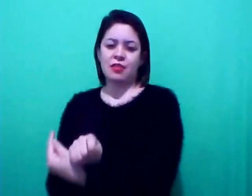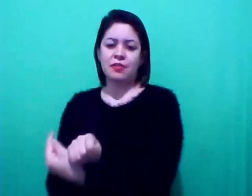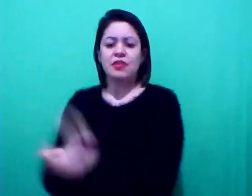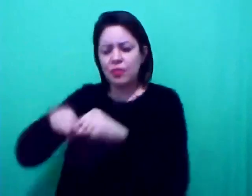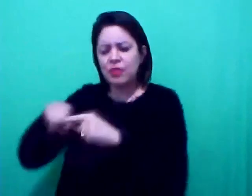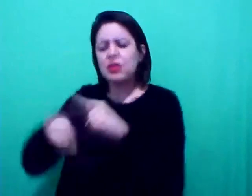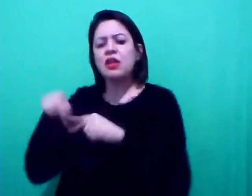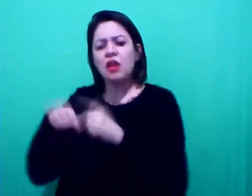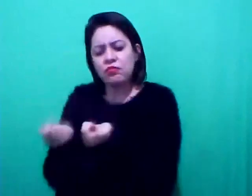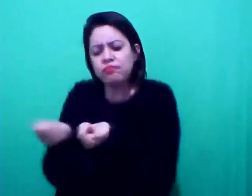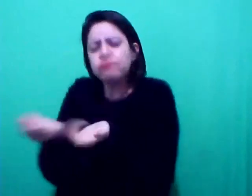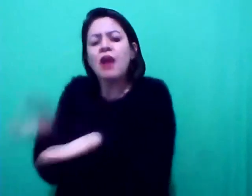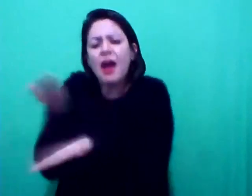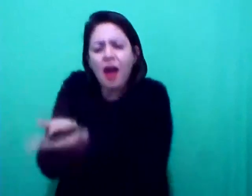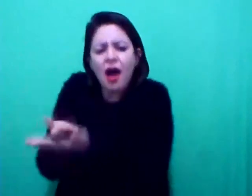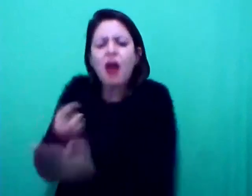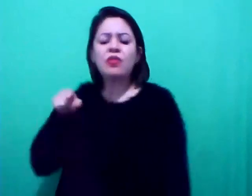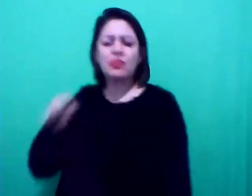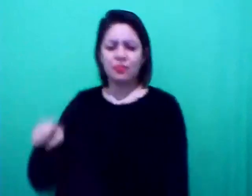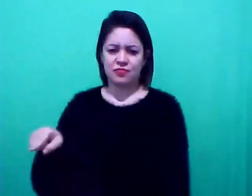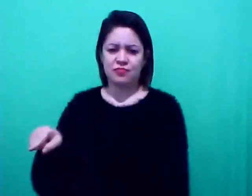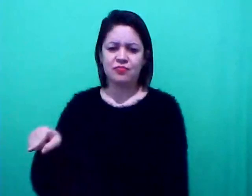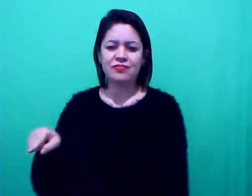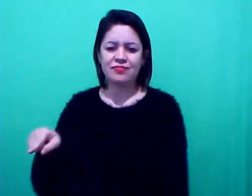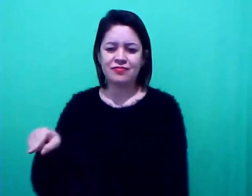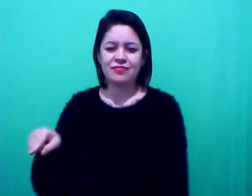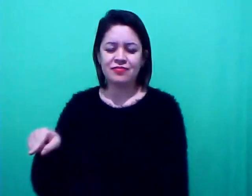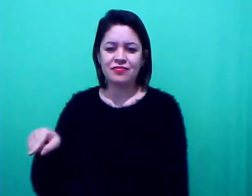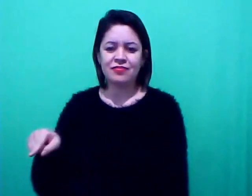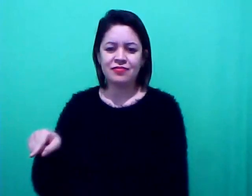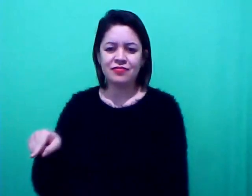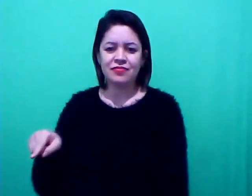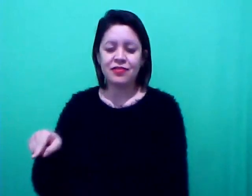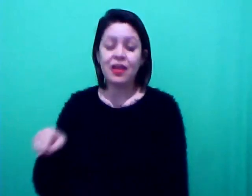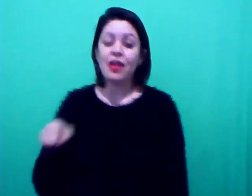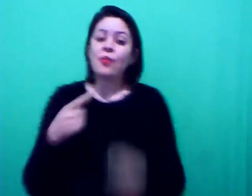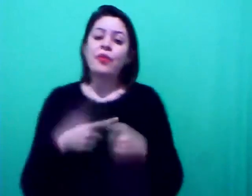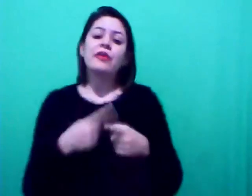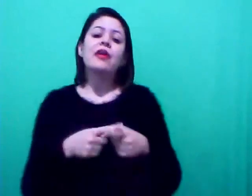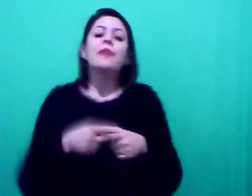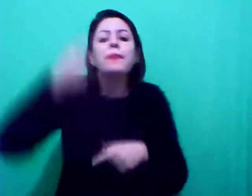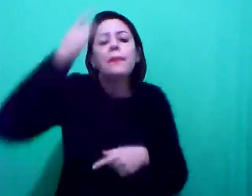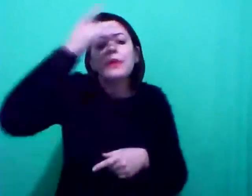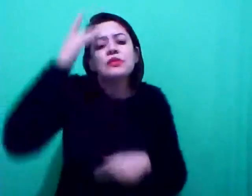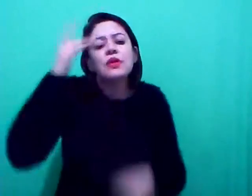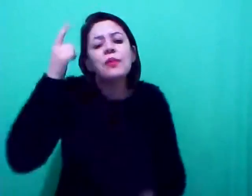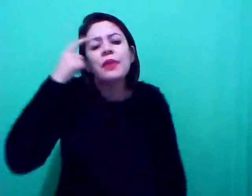Ele precisa dessa adaptação de materiais para ele conseguir ter o mesmo conhecimento